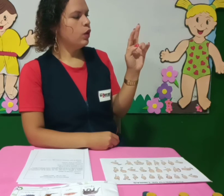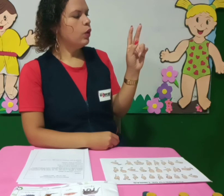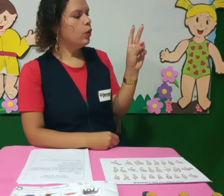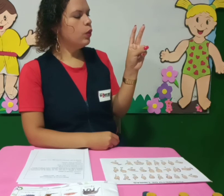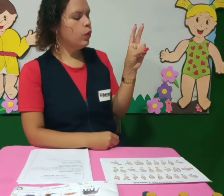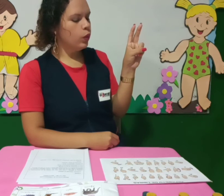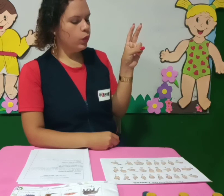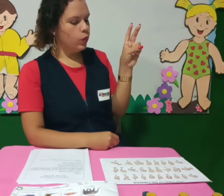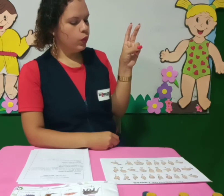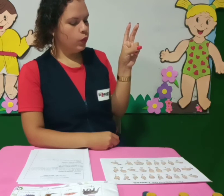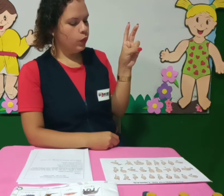O U.